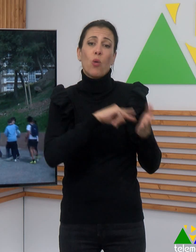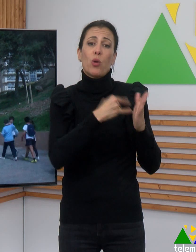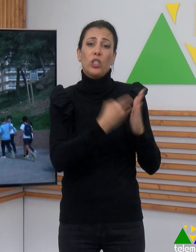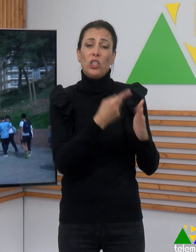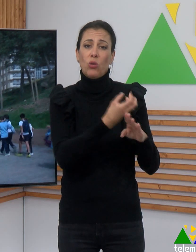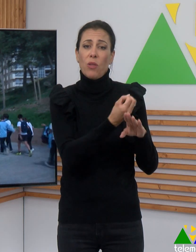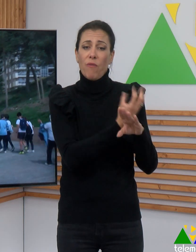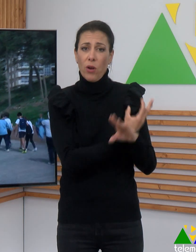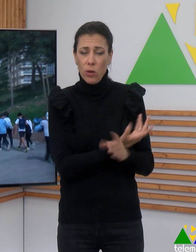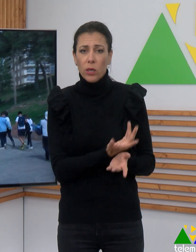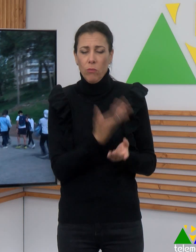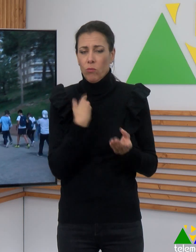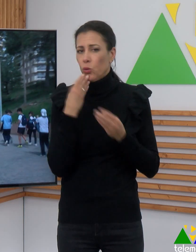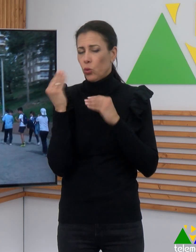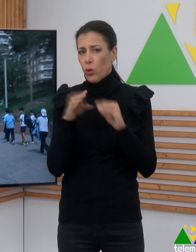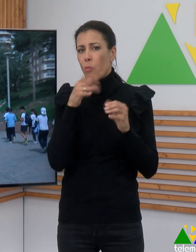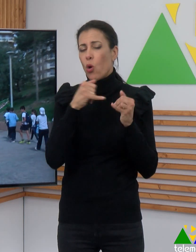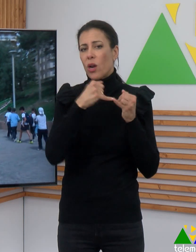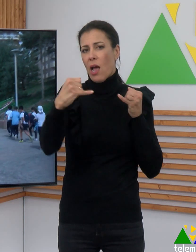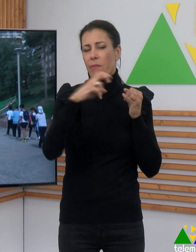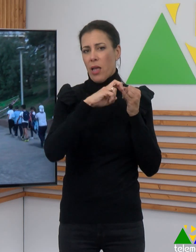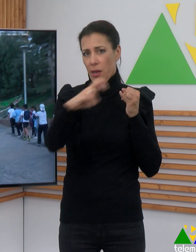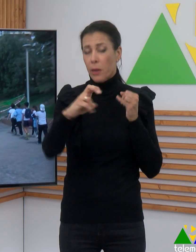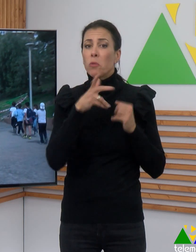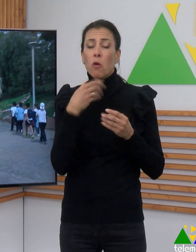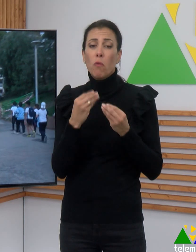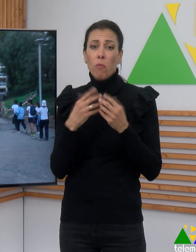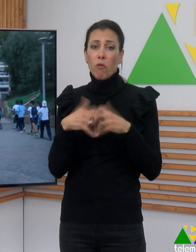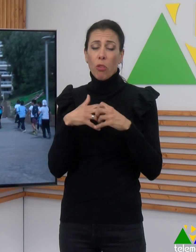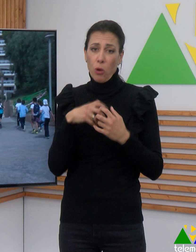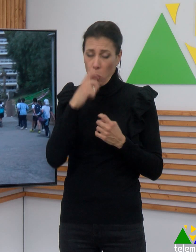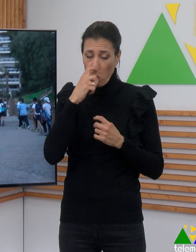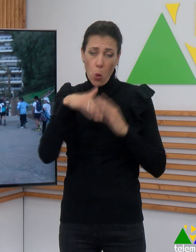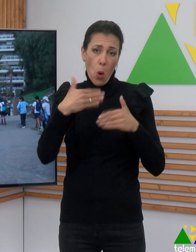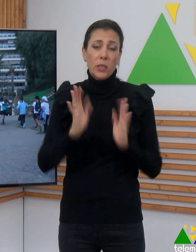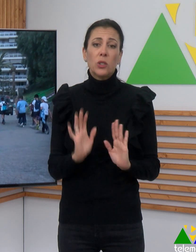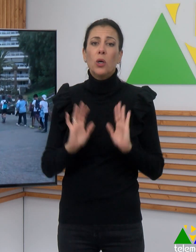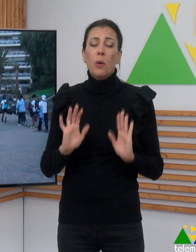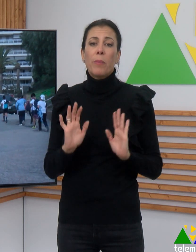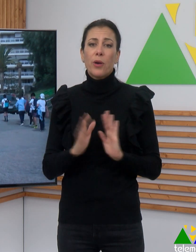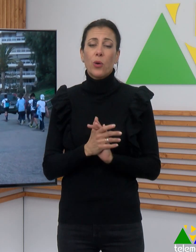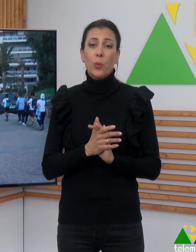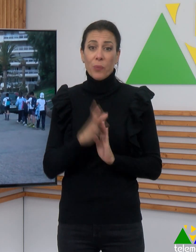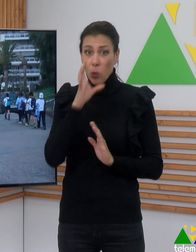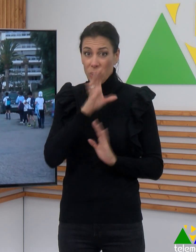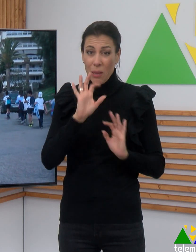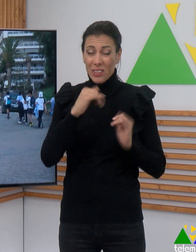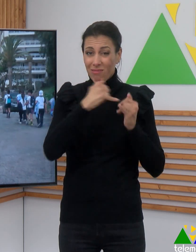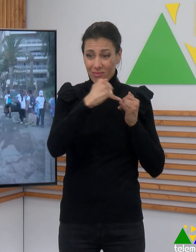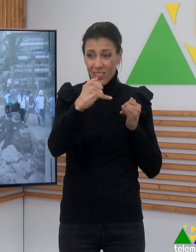ferrocarril, lo sustituyen por un cable aéreo. Funcionó unos años, pero curiosamente el cable